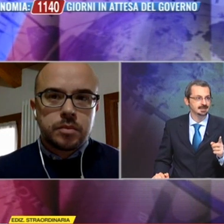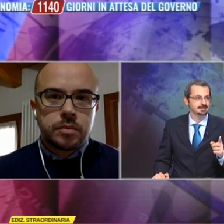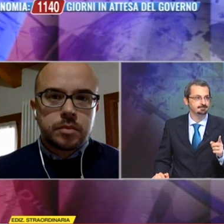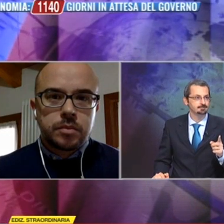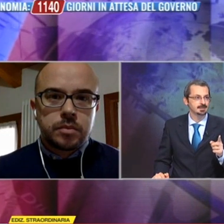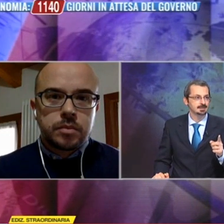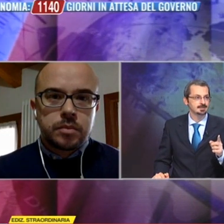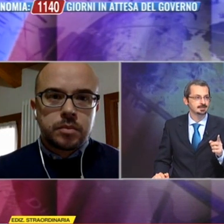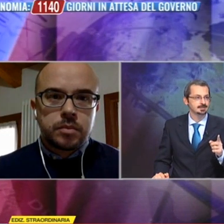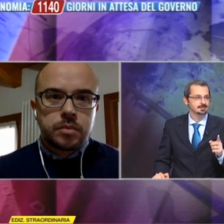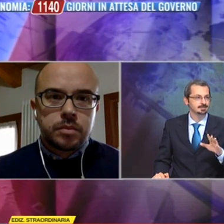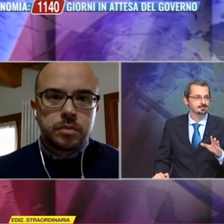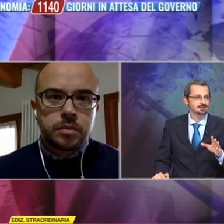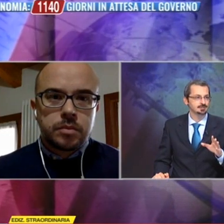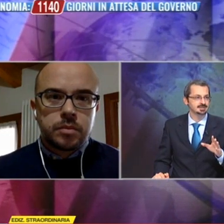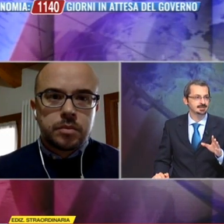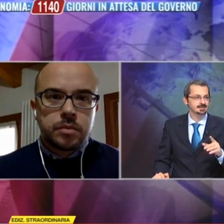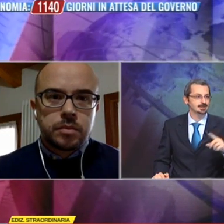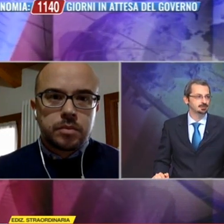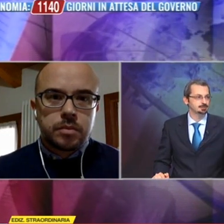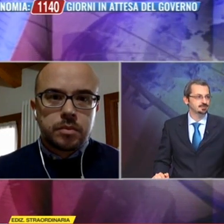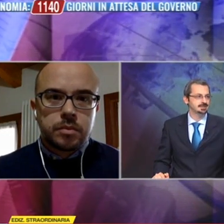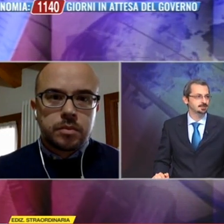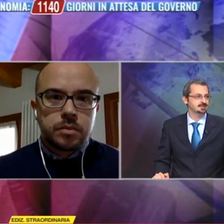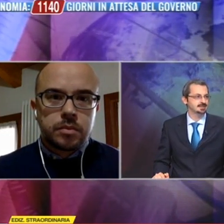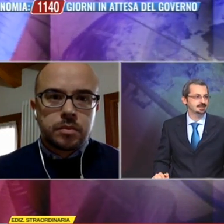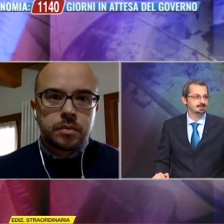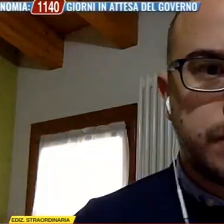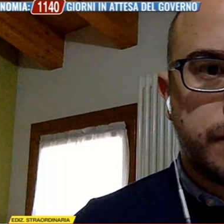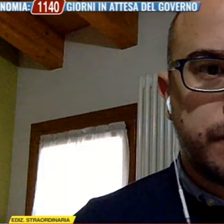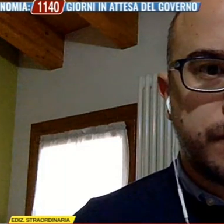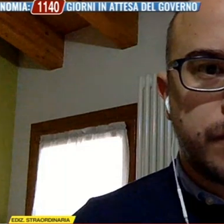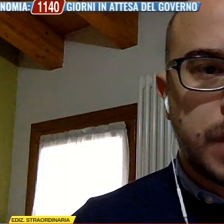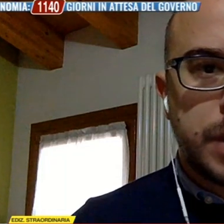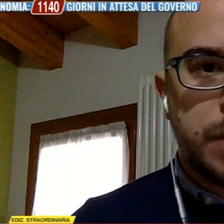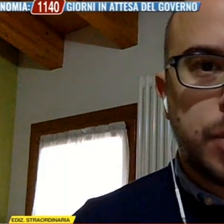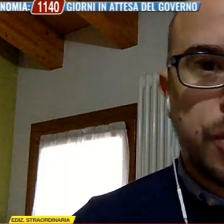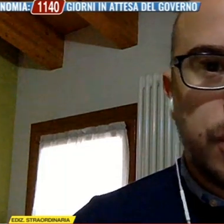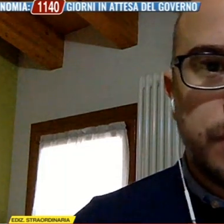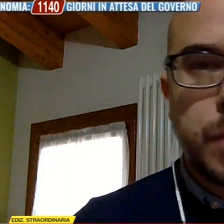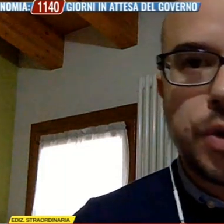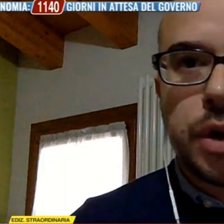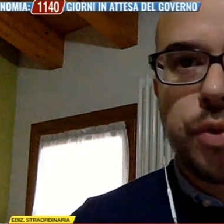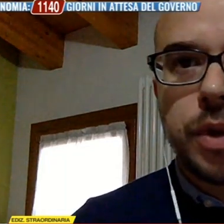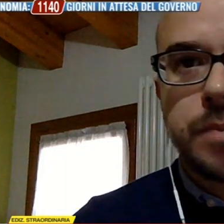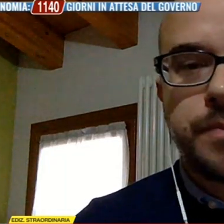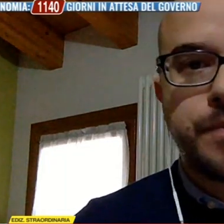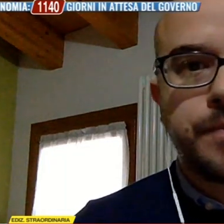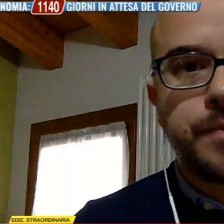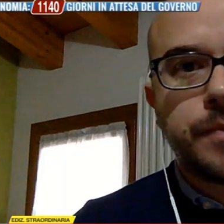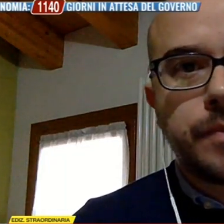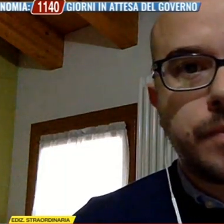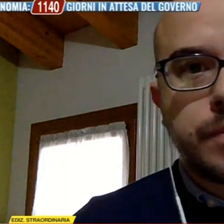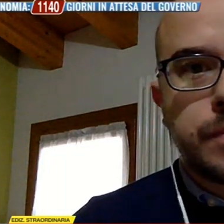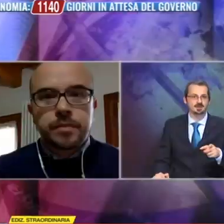Non mi sente? Forse non mi sente. Intanto saluto Giovanni Zorzi, mi sente? Sì, buongiorno. Allora, buongiorno. Giovanni Zorzi, eccolo qui,